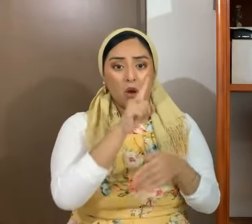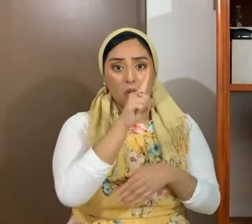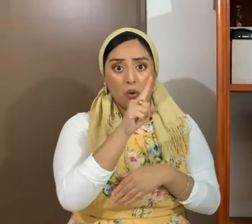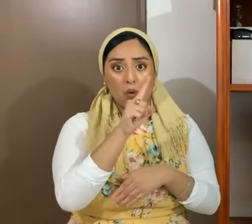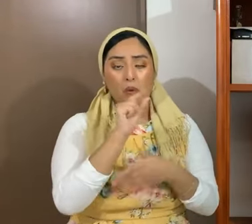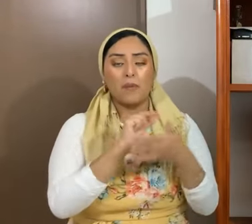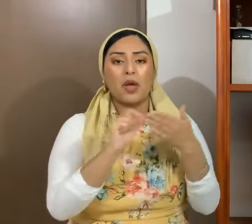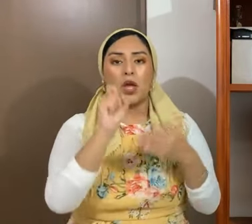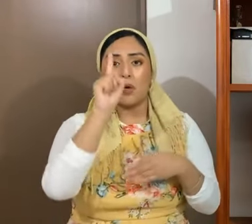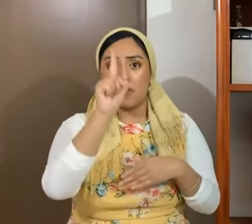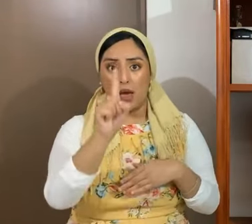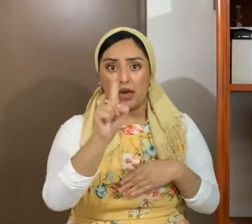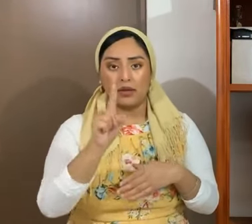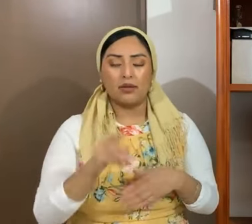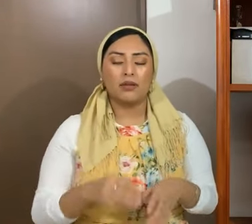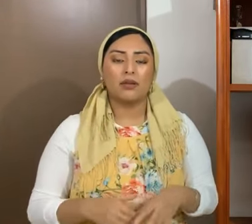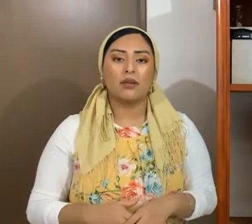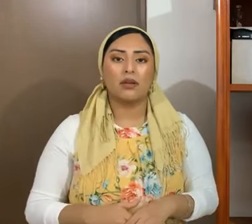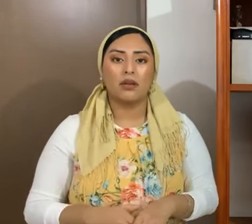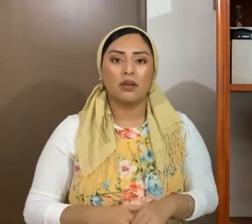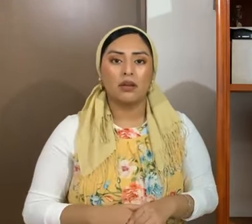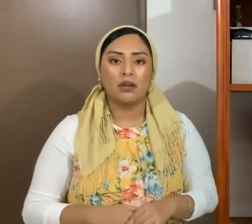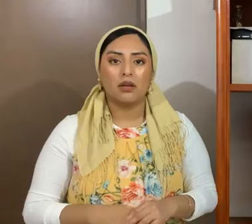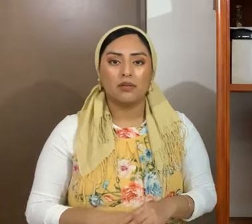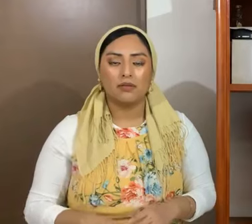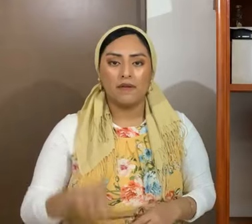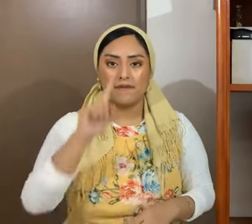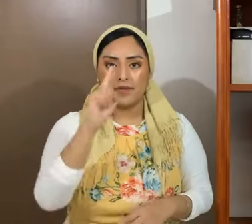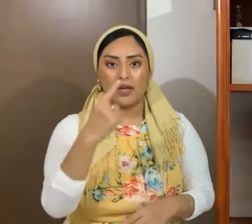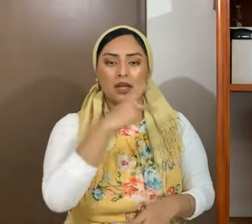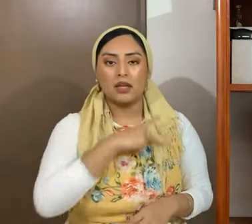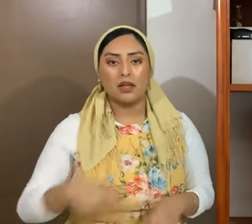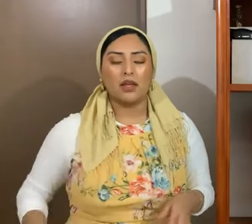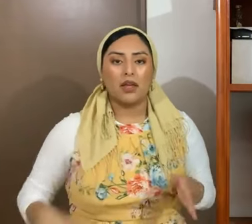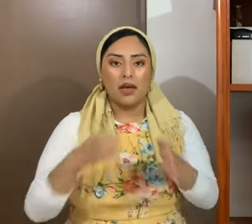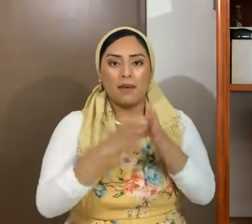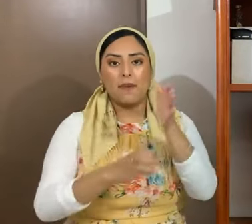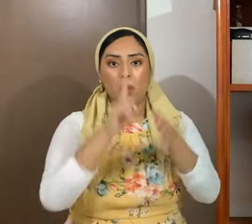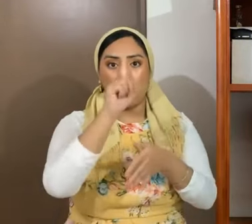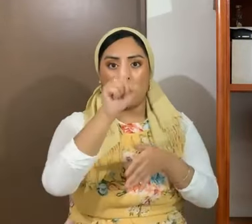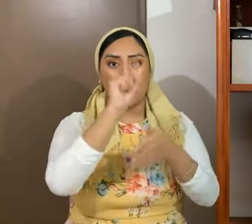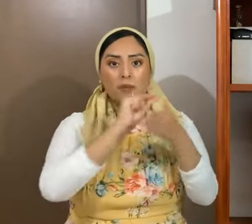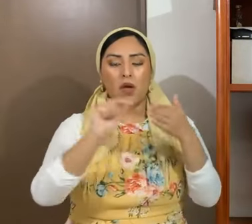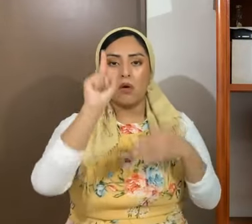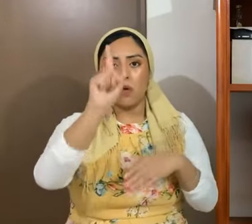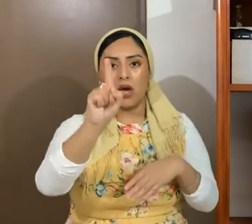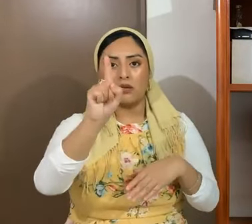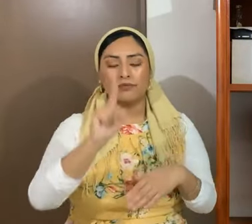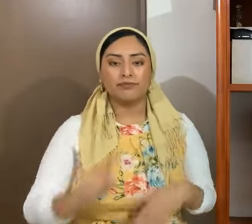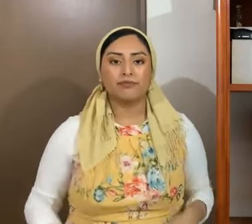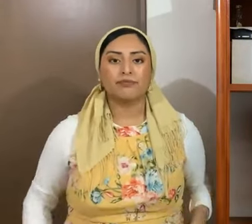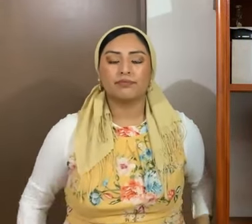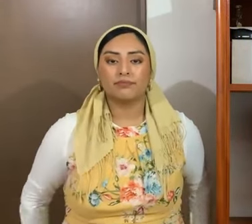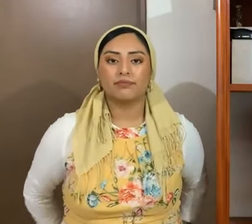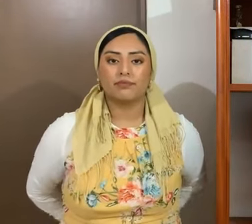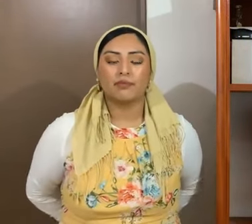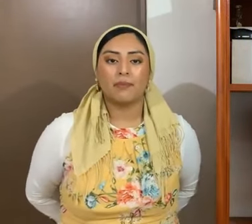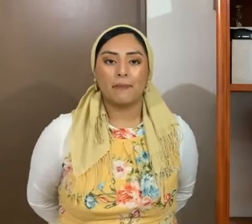verso 1. Primera de Reyes, capítulo 1, verso 1.